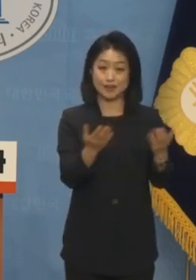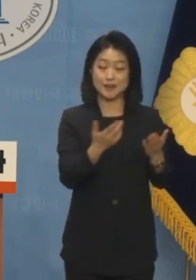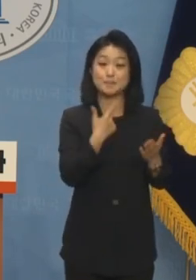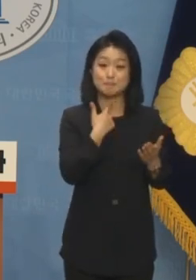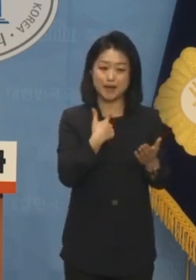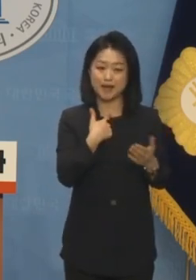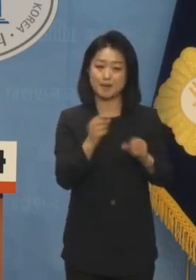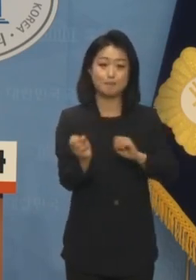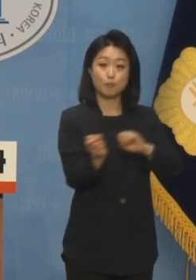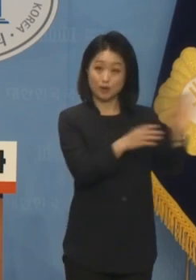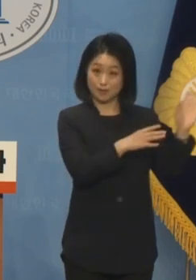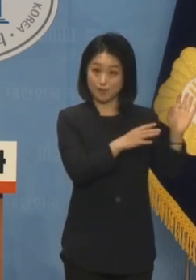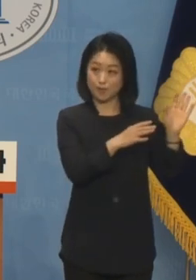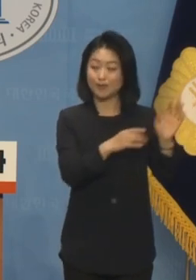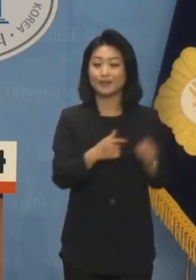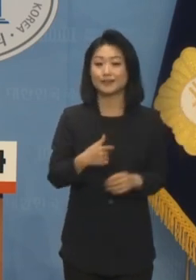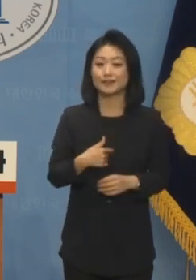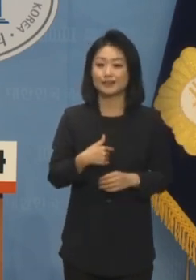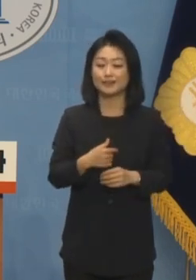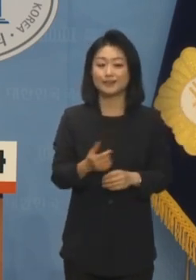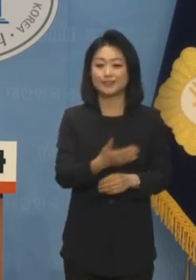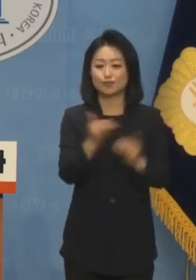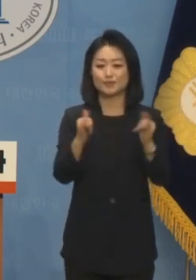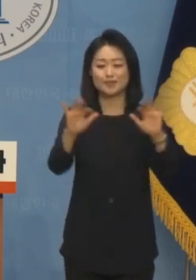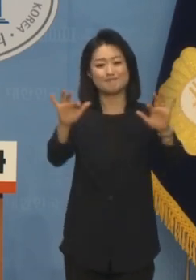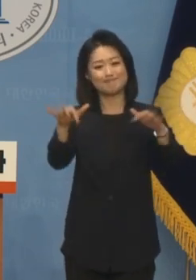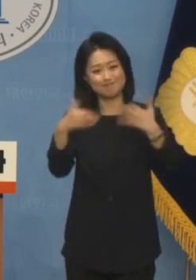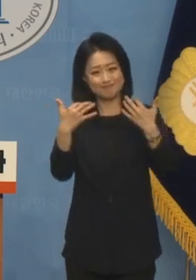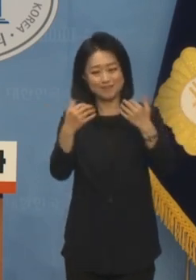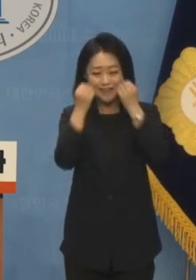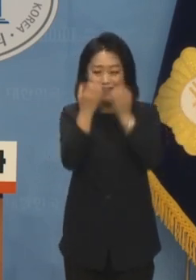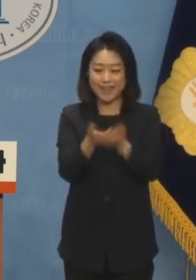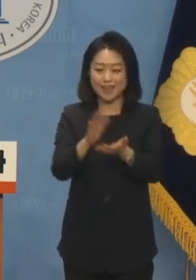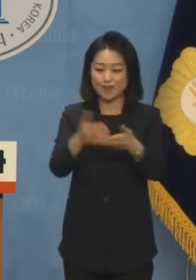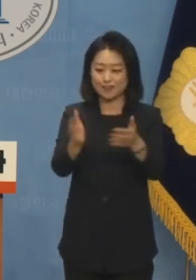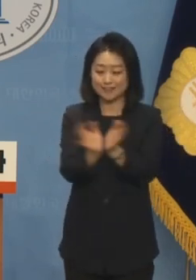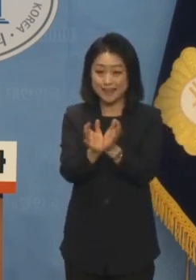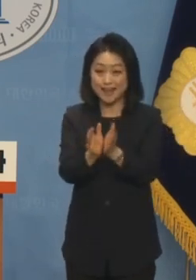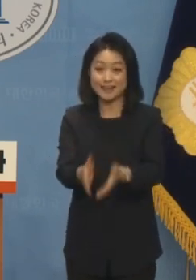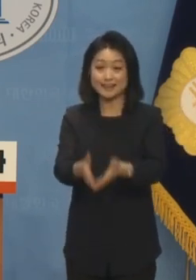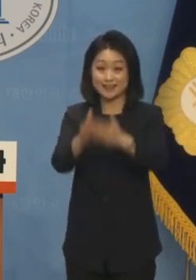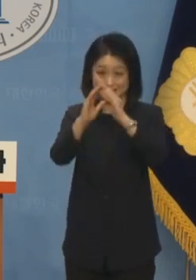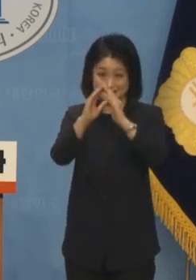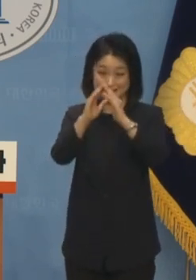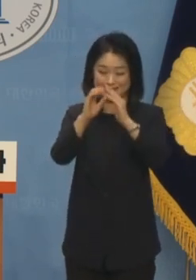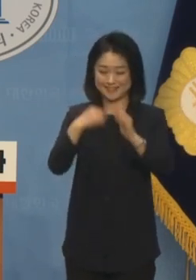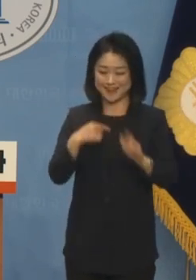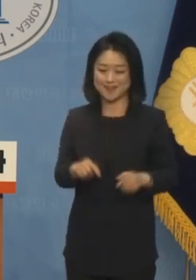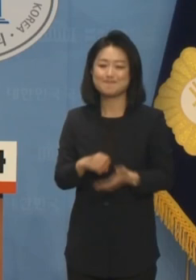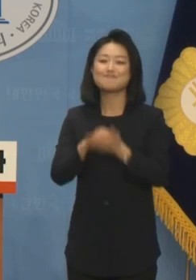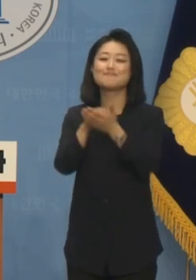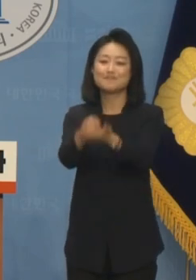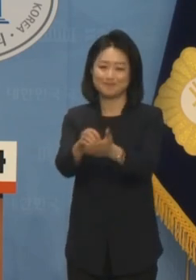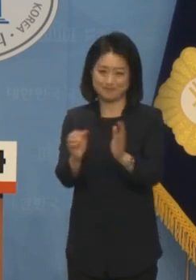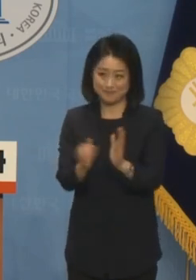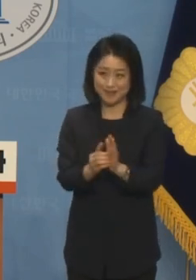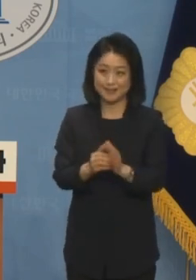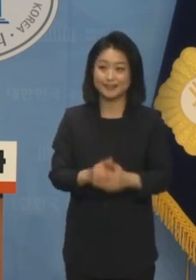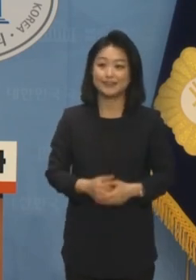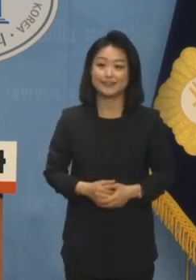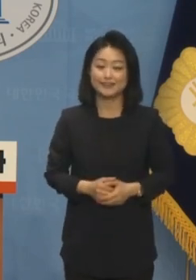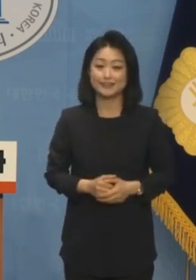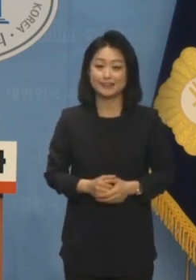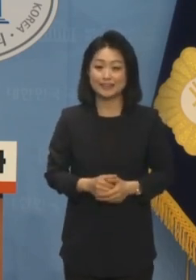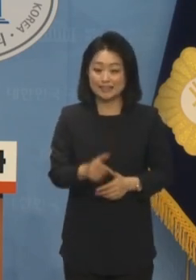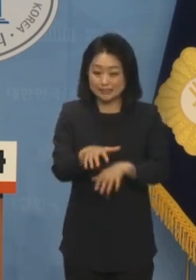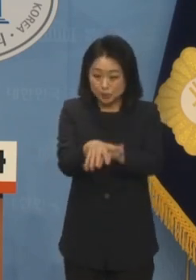국회의원직을 던지고 나와 여론의 화제를 모으며 개혁신당 창당의 깃발을 들기도 하였습니다.